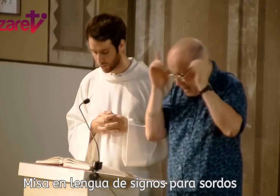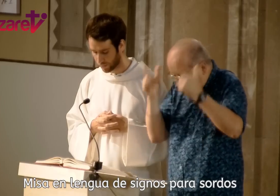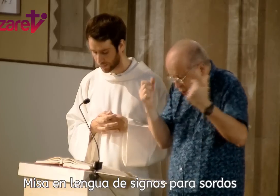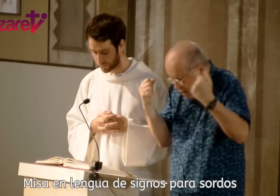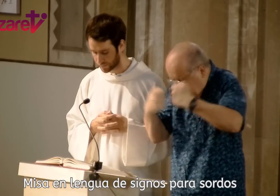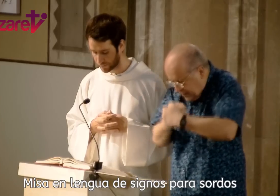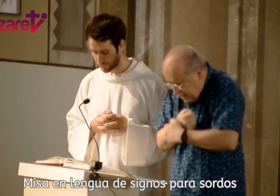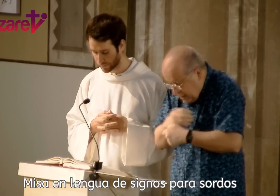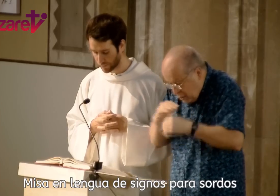cueva.